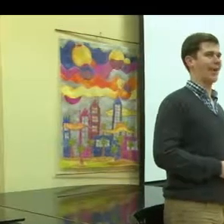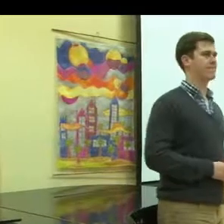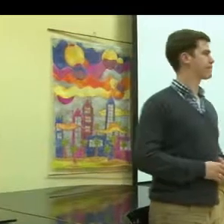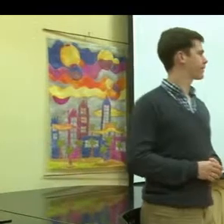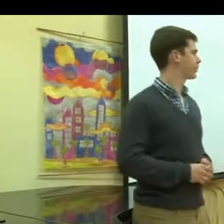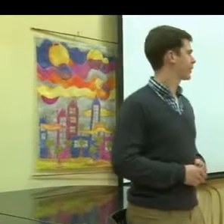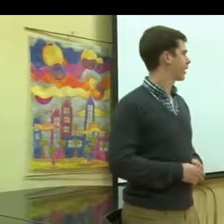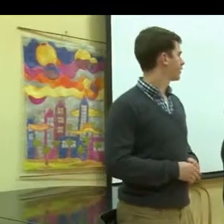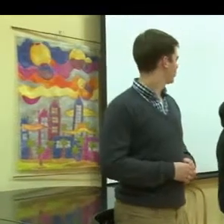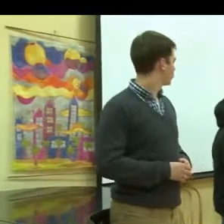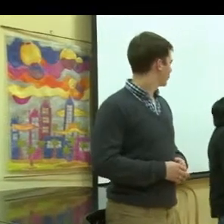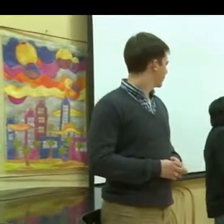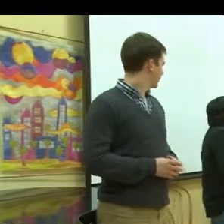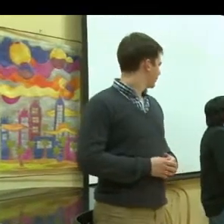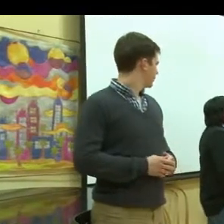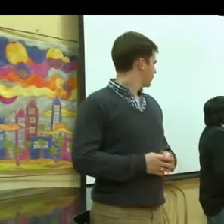kontakt@polskietango.pl.